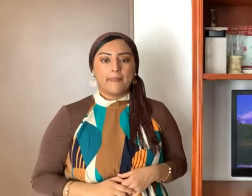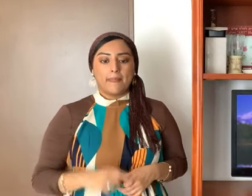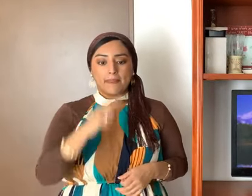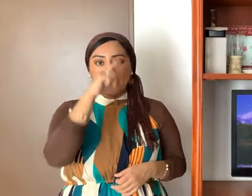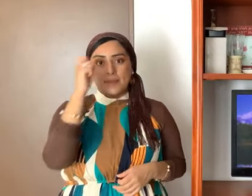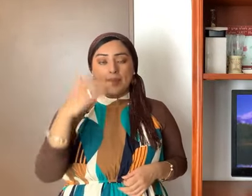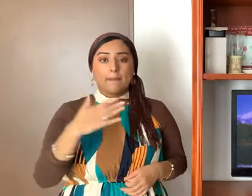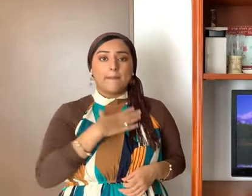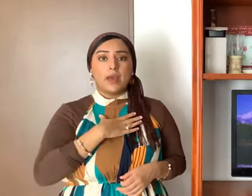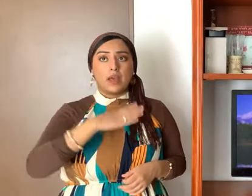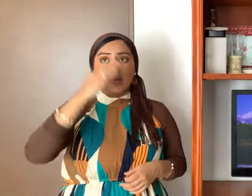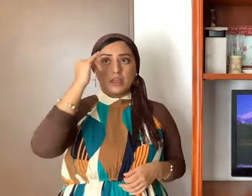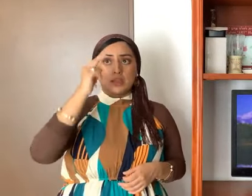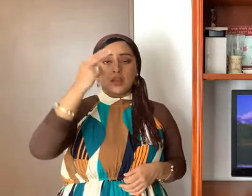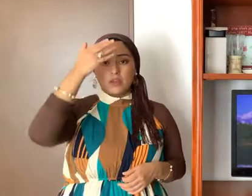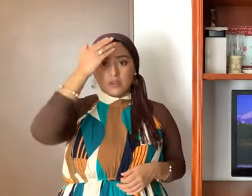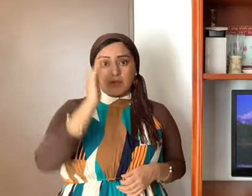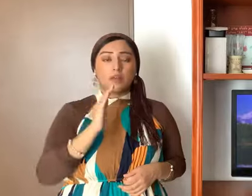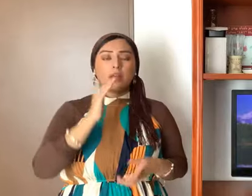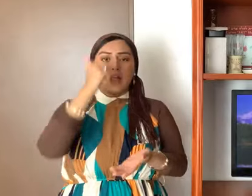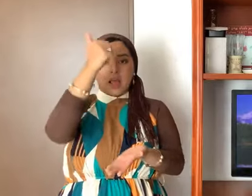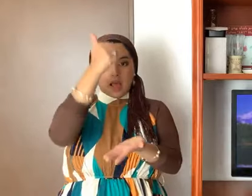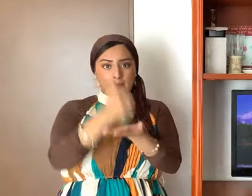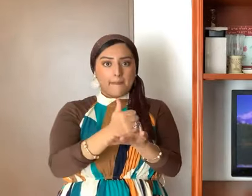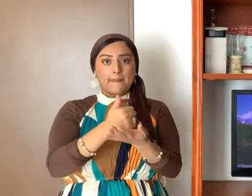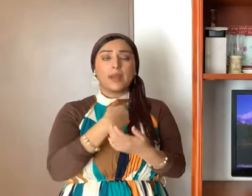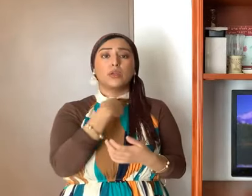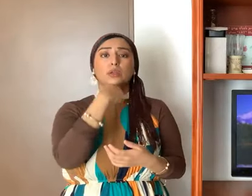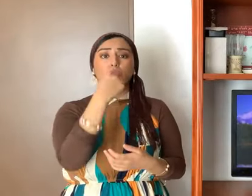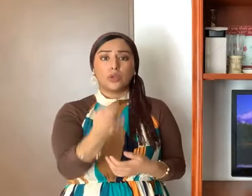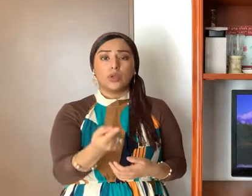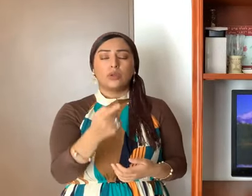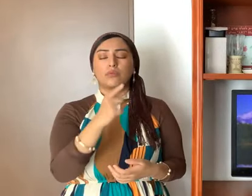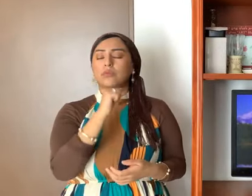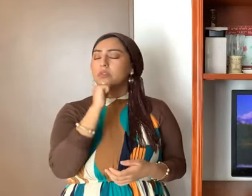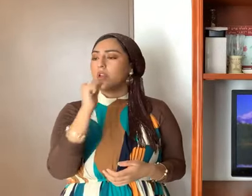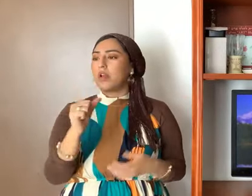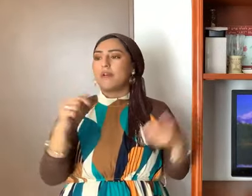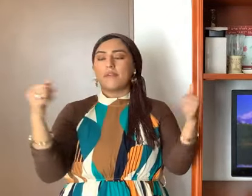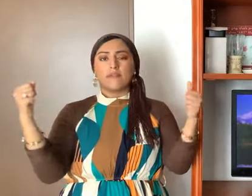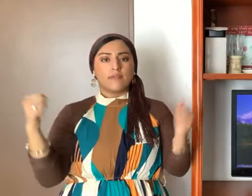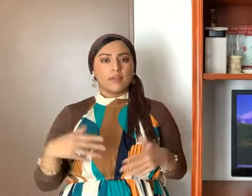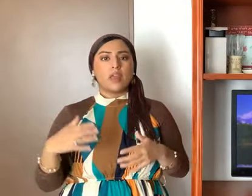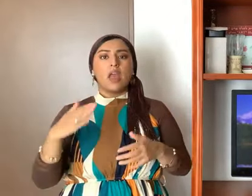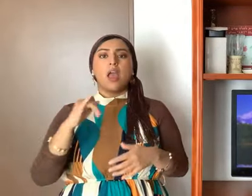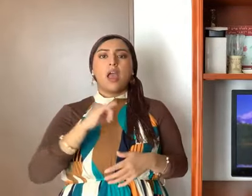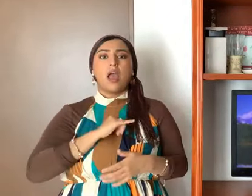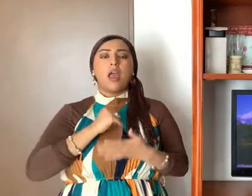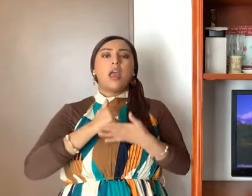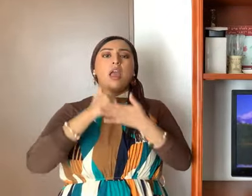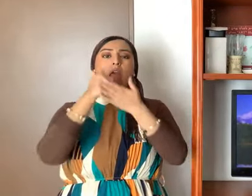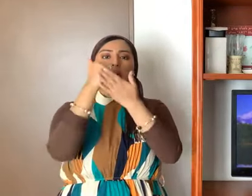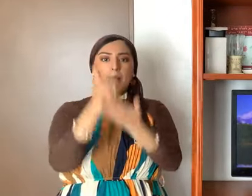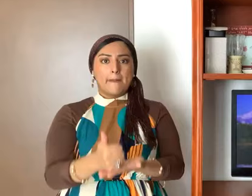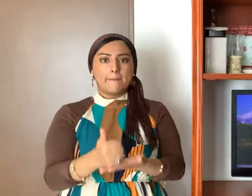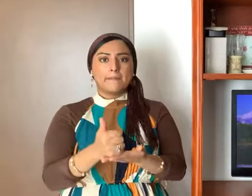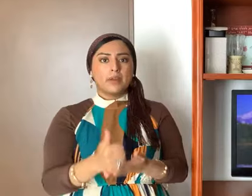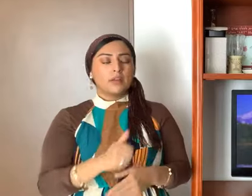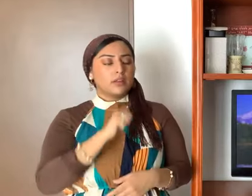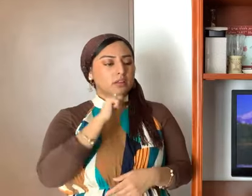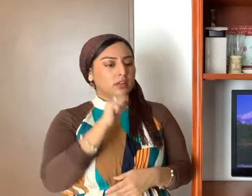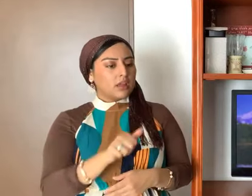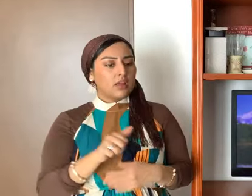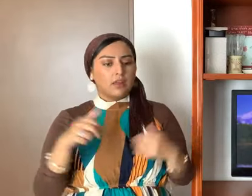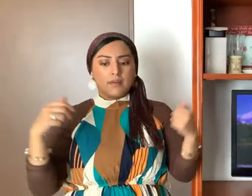Porque yo soy Yahweh, tu Elohim, quien te sostiene de tu mano derecha y te dice, no temas, yo te ayudo. No temas, gusano de